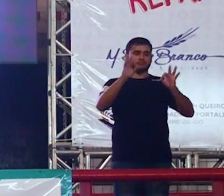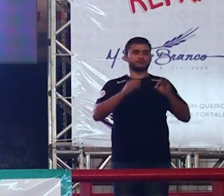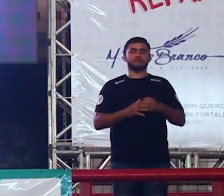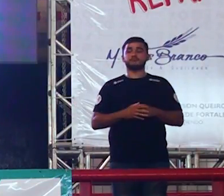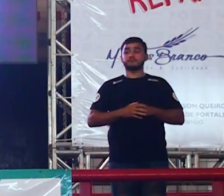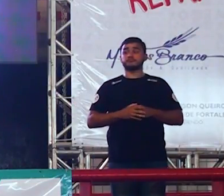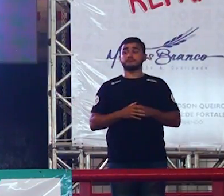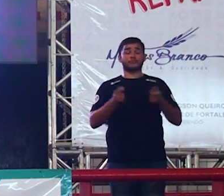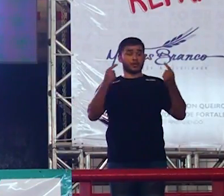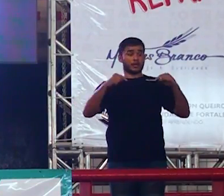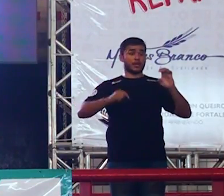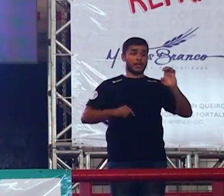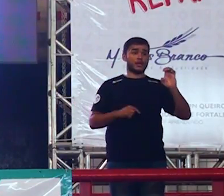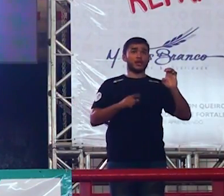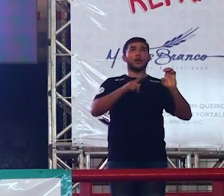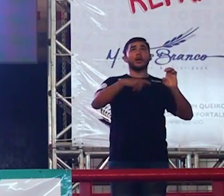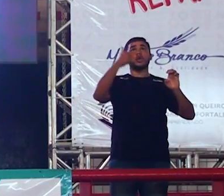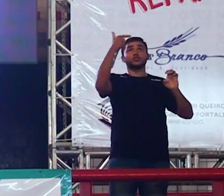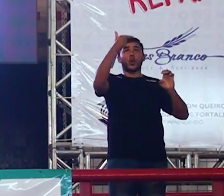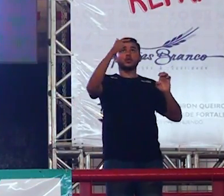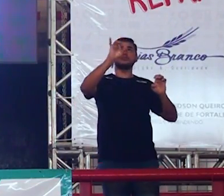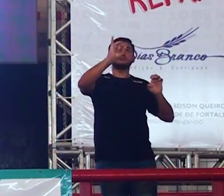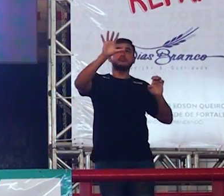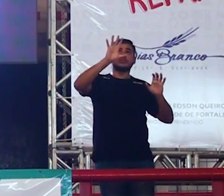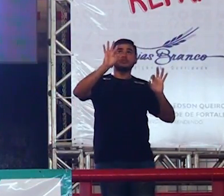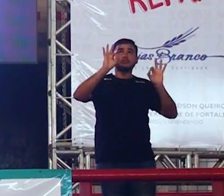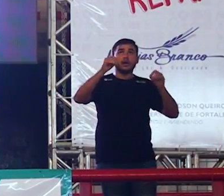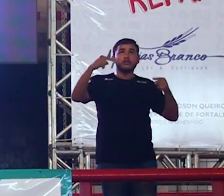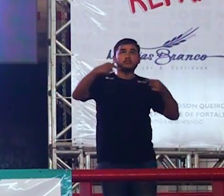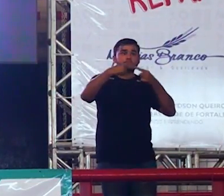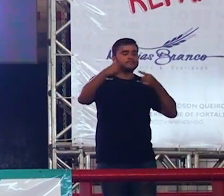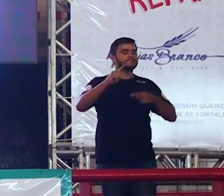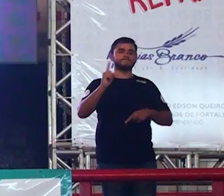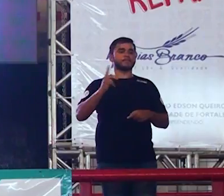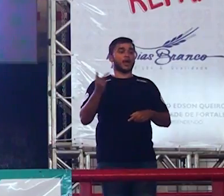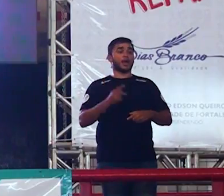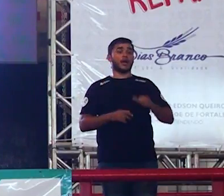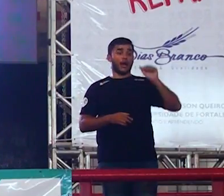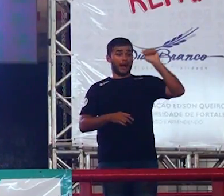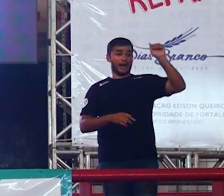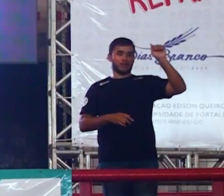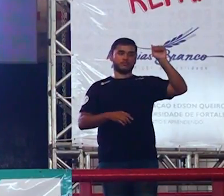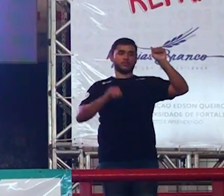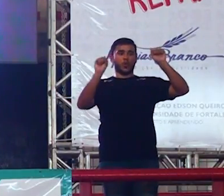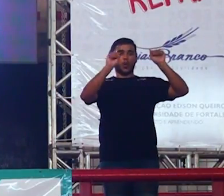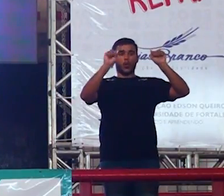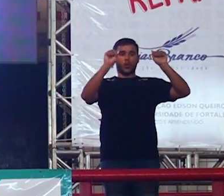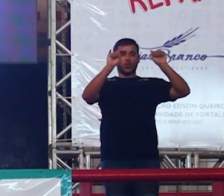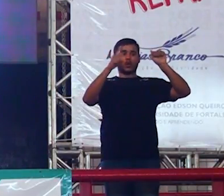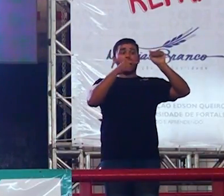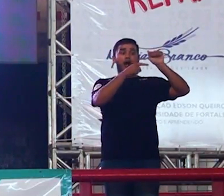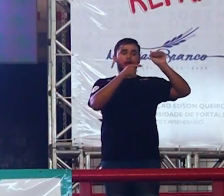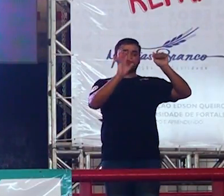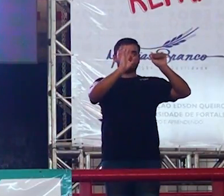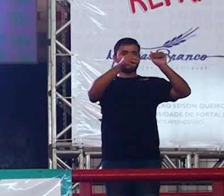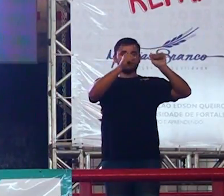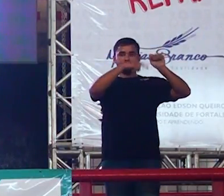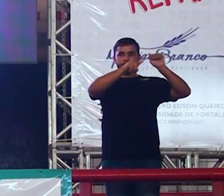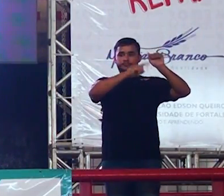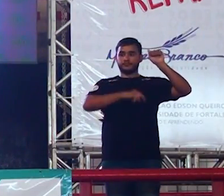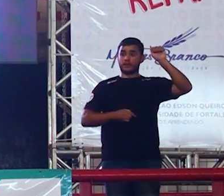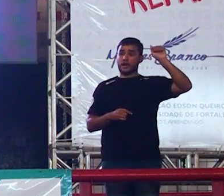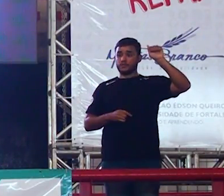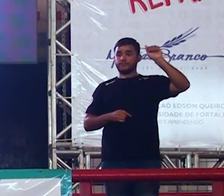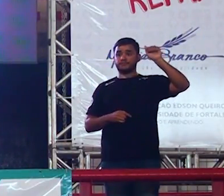espermatozoides são produzidos em 2? Não. São produzidos em 3. Então, oitava questão é o item A.